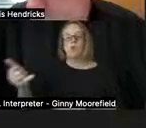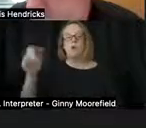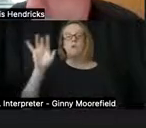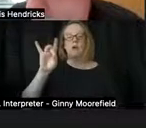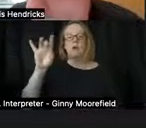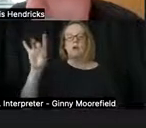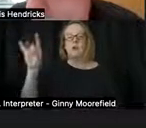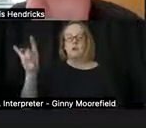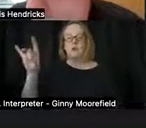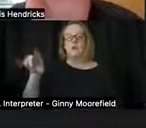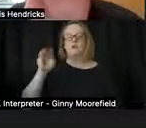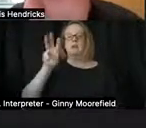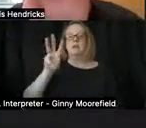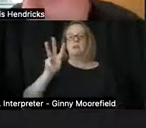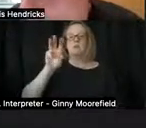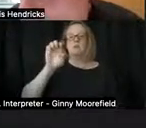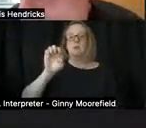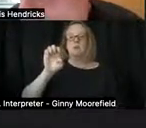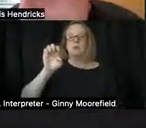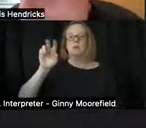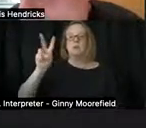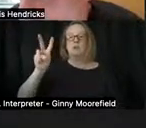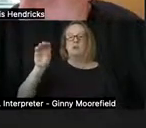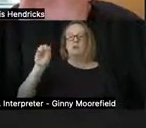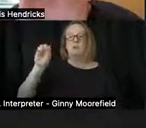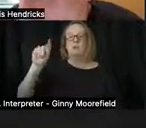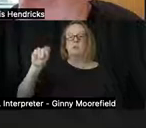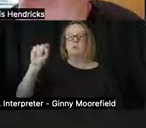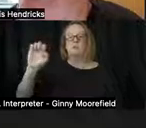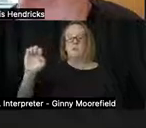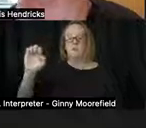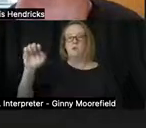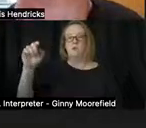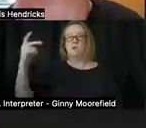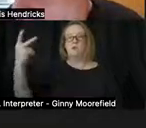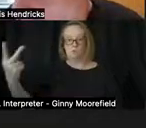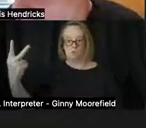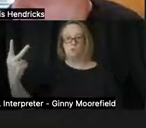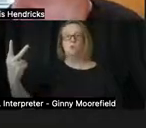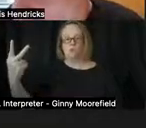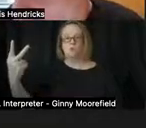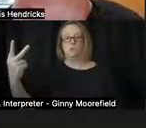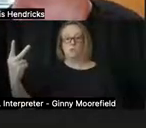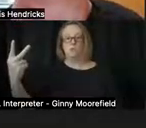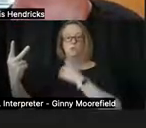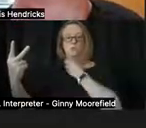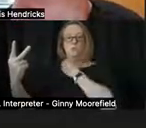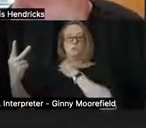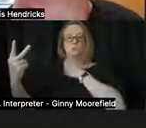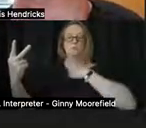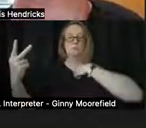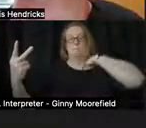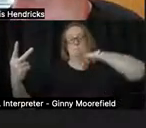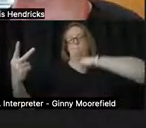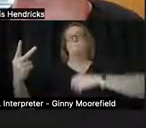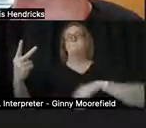llamar 8888 we bolt to esa serían las letras que se corresponden los números que